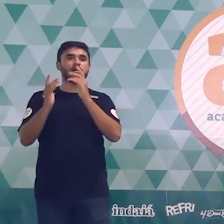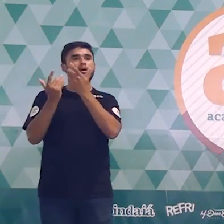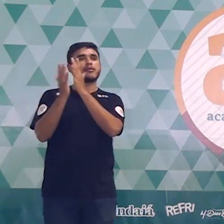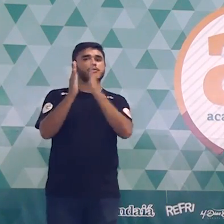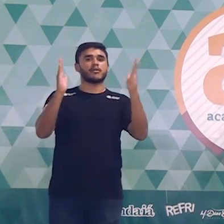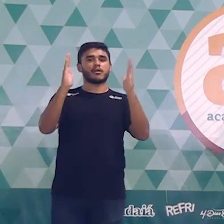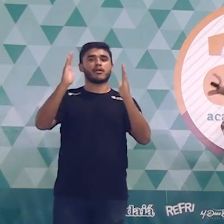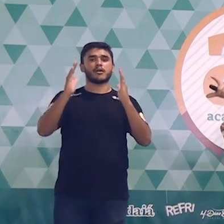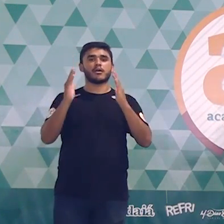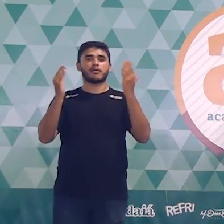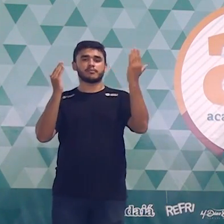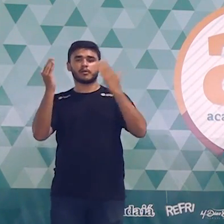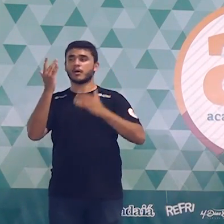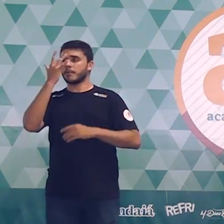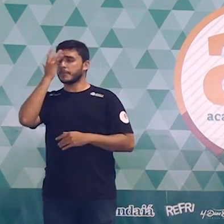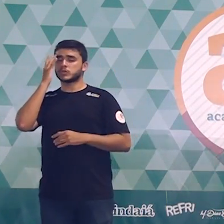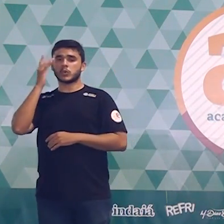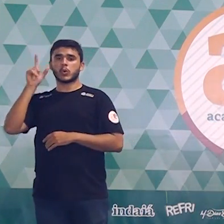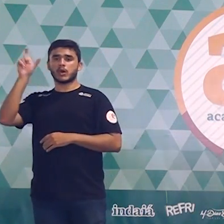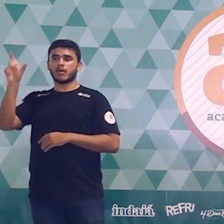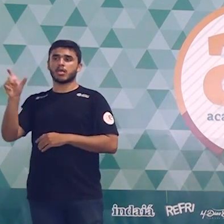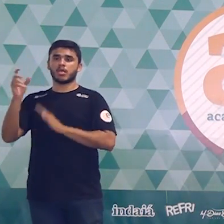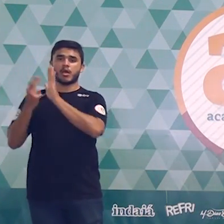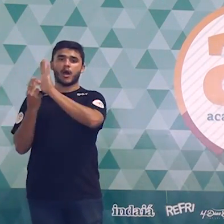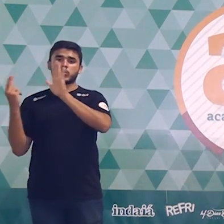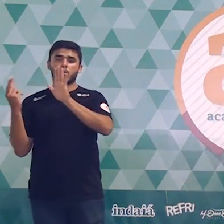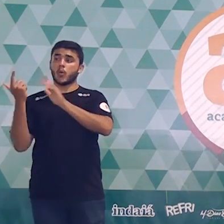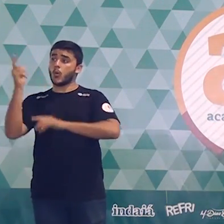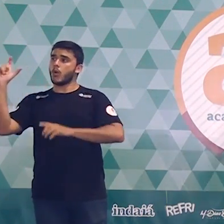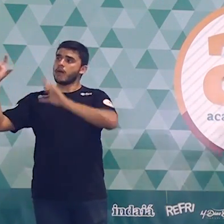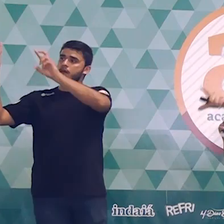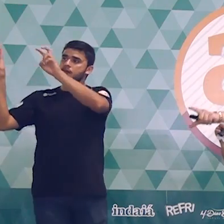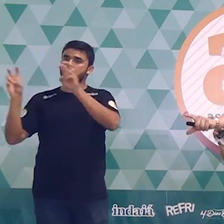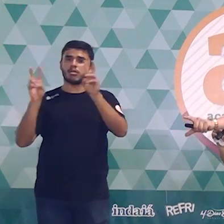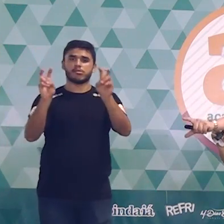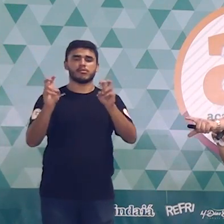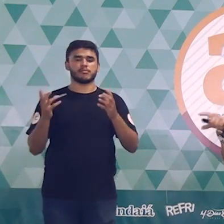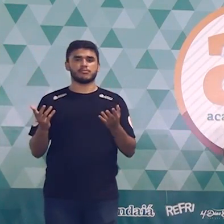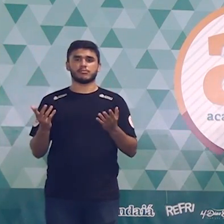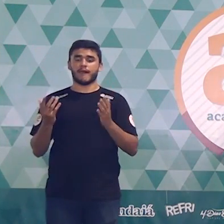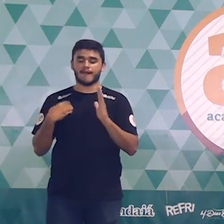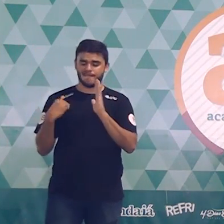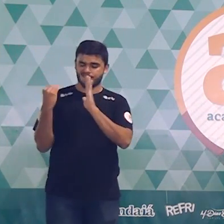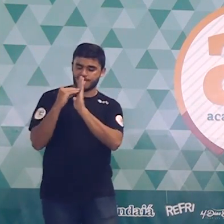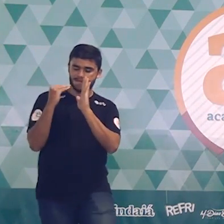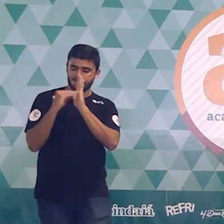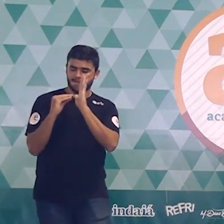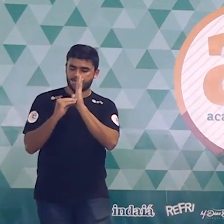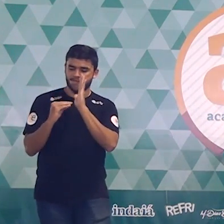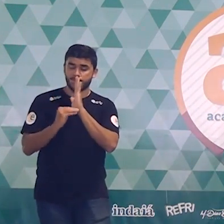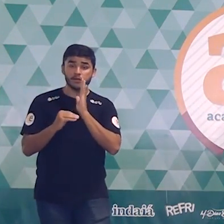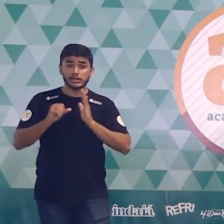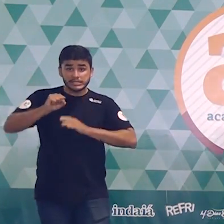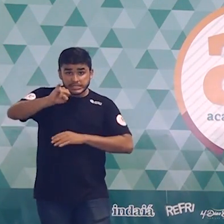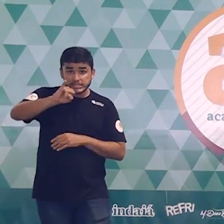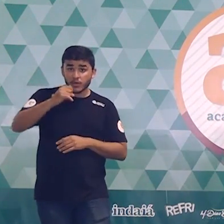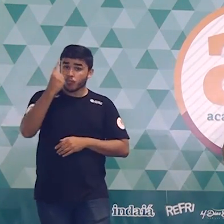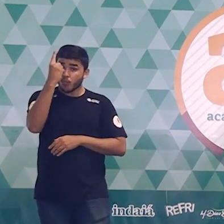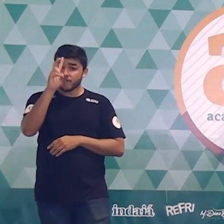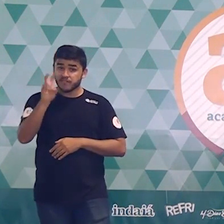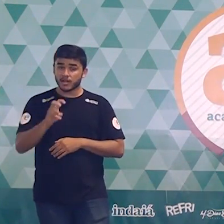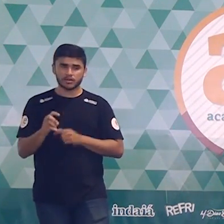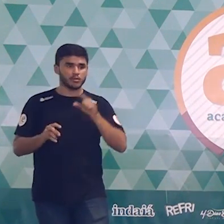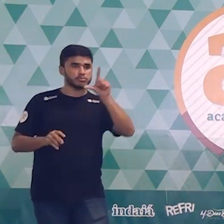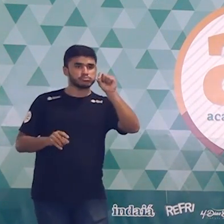evento, mas comparou com um pensador. Ele citou um evento, mas citou estatística para legitimar. Ah, tudo bem. Se ele fez isso pelo menos uma